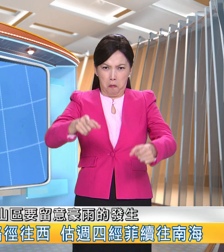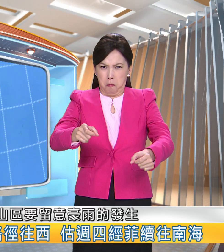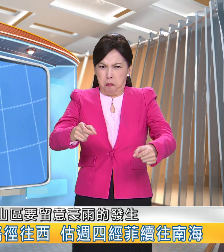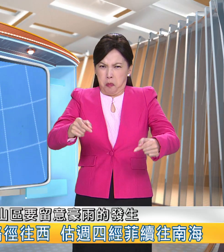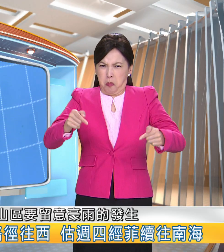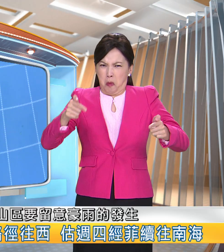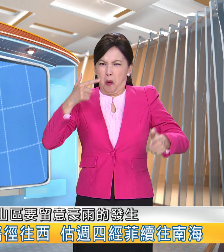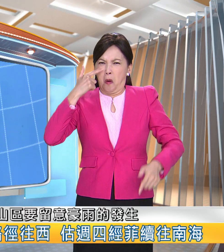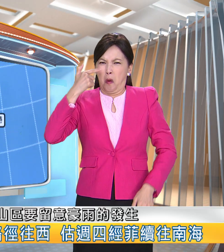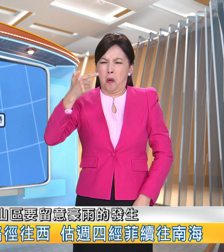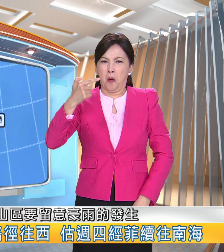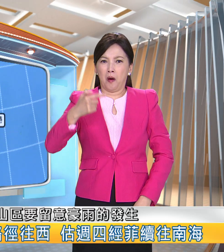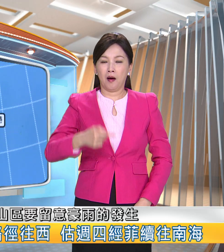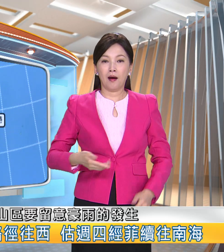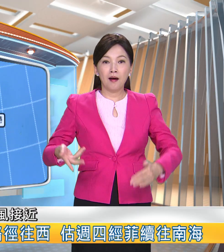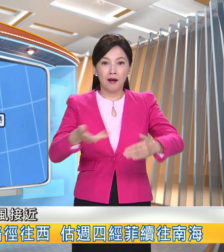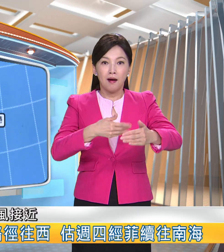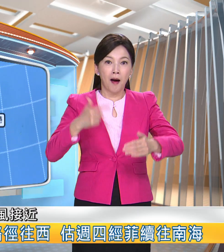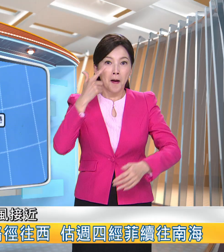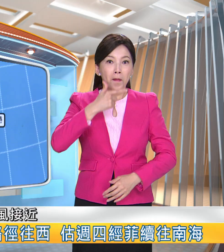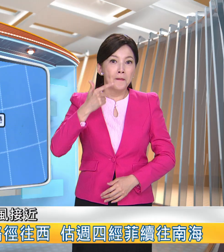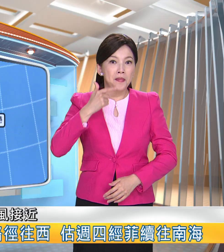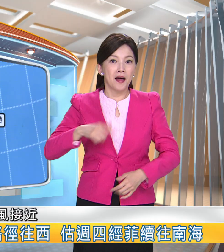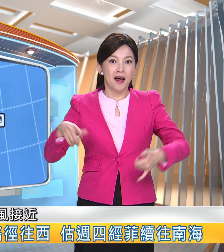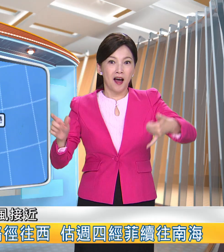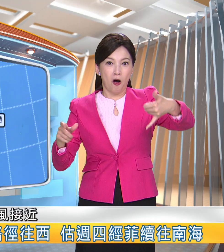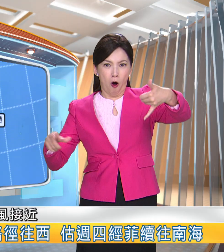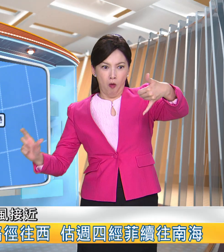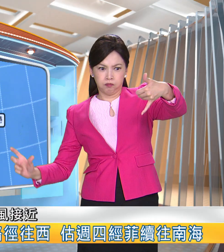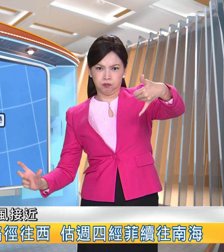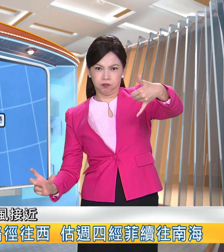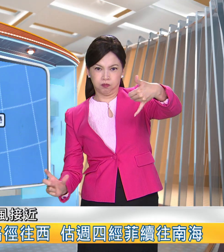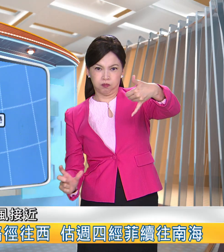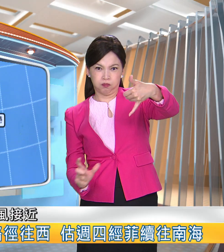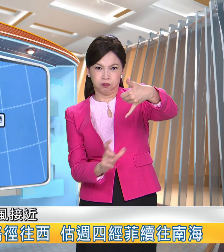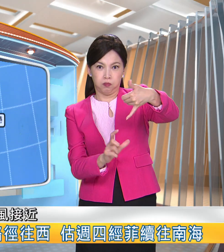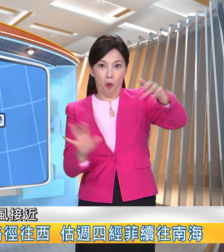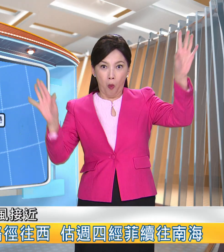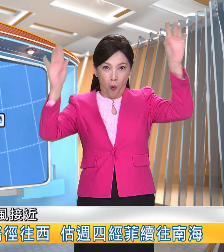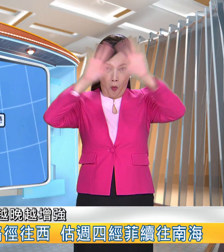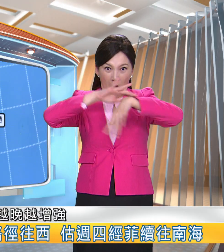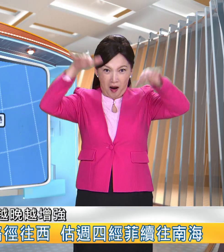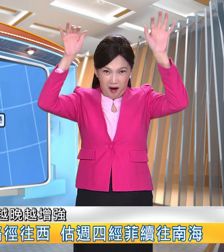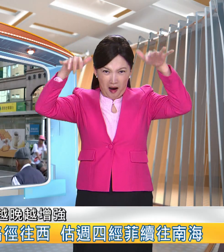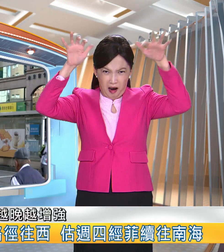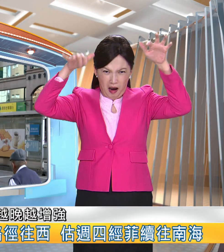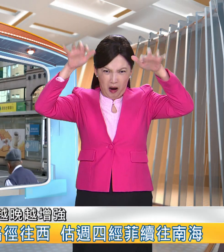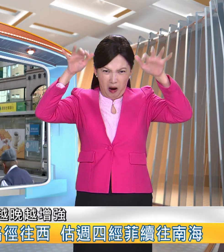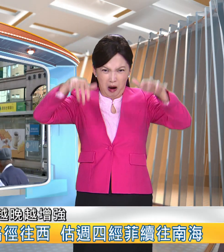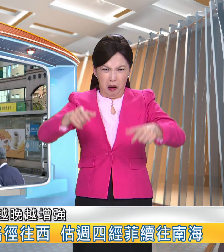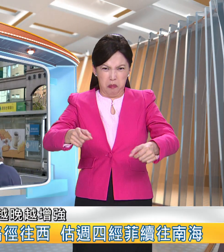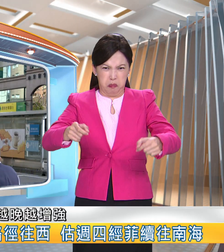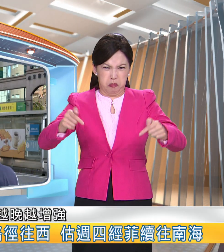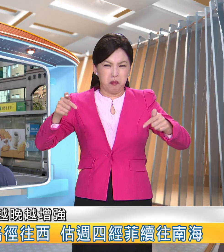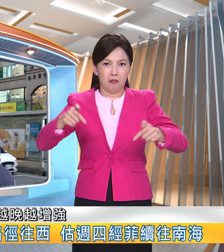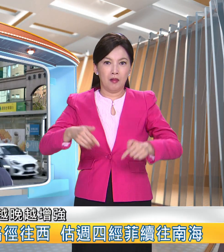留意豪雨的发生。随着潭美台风接近，整体雨势会越晚越增